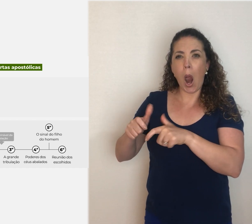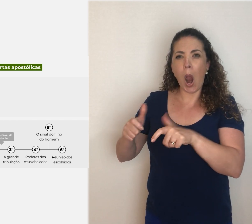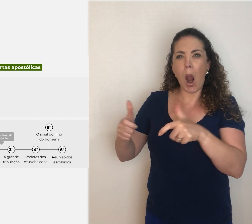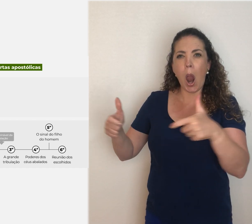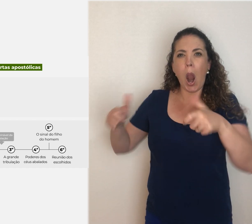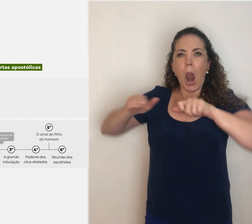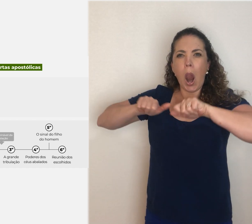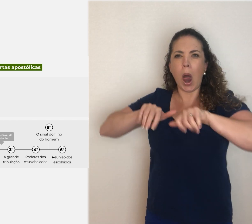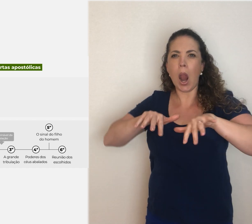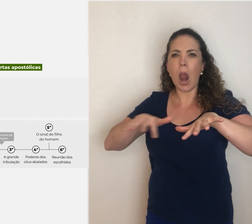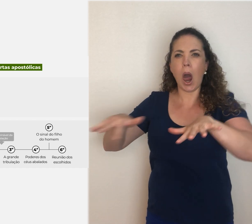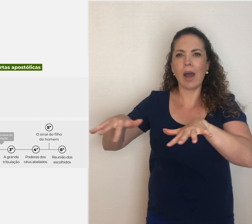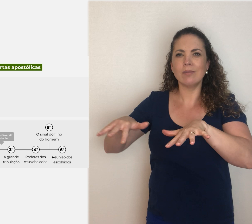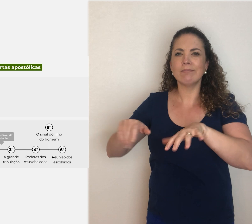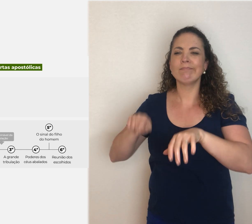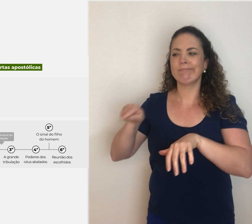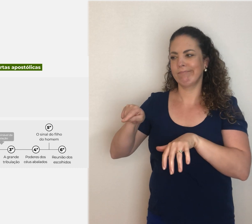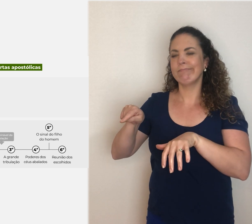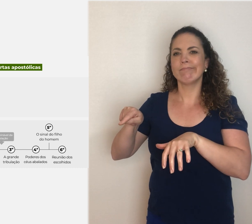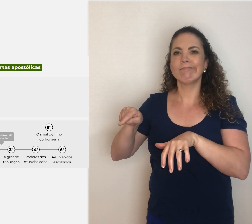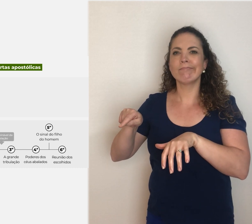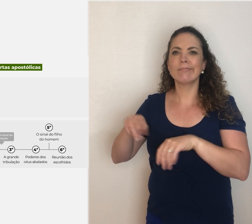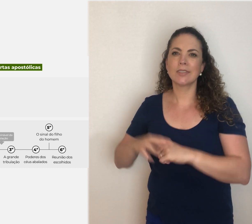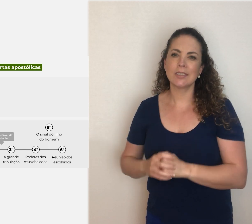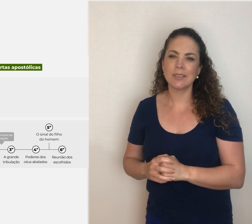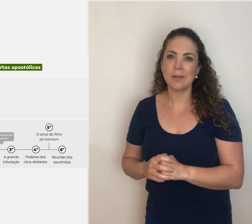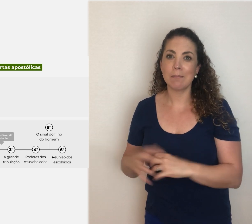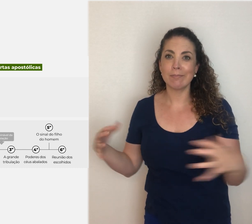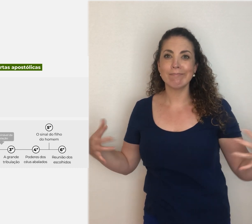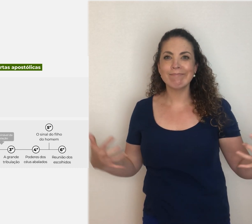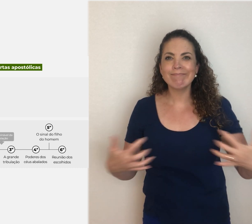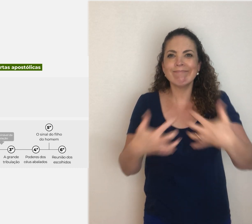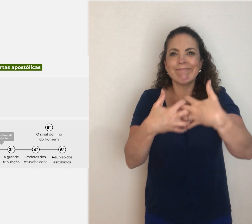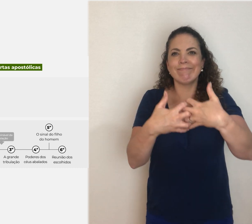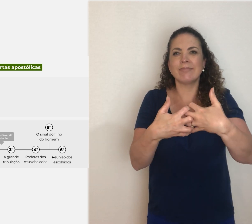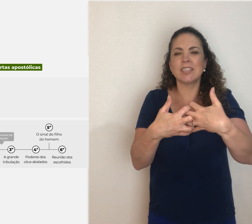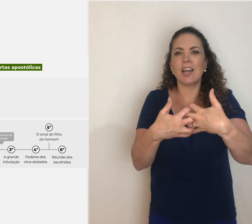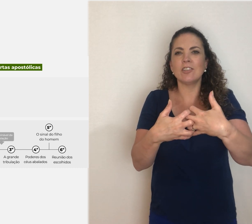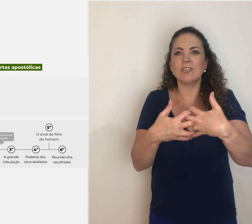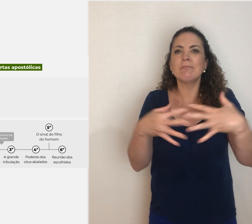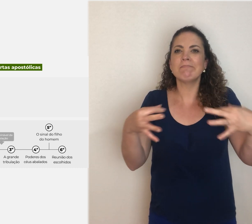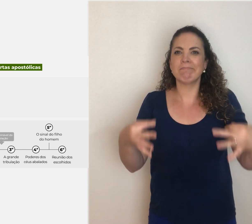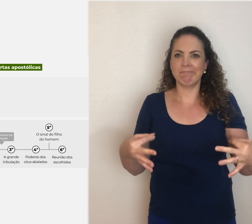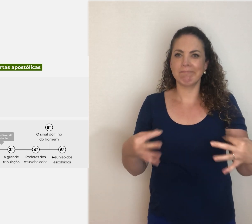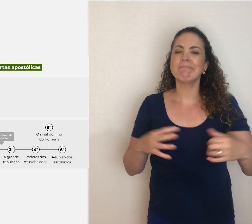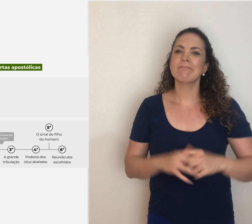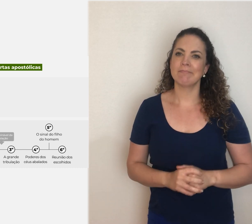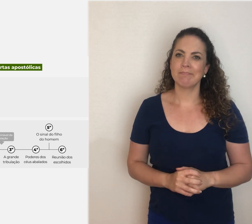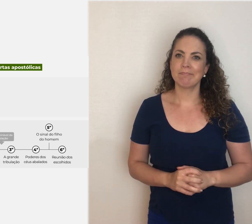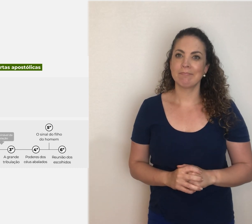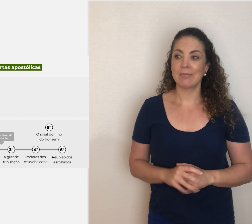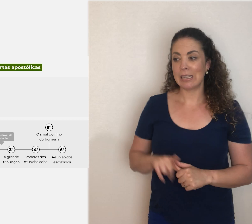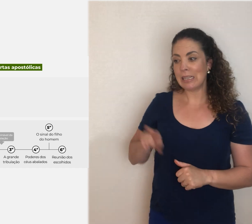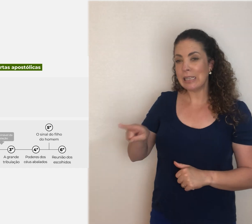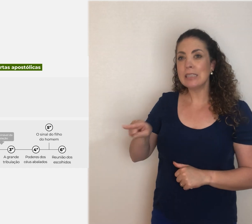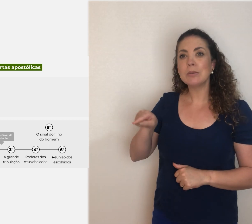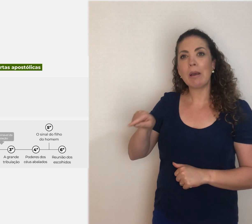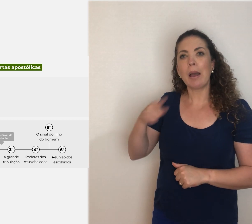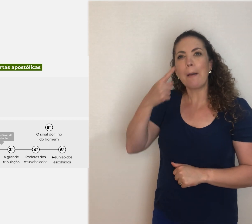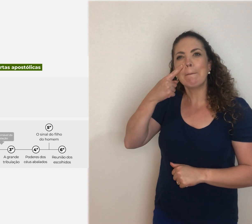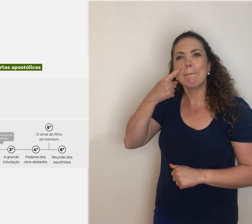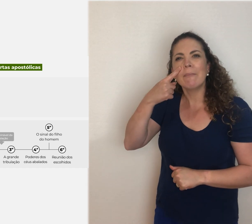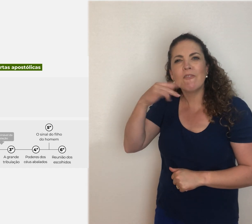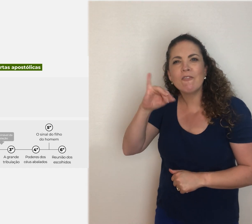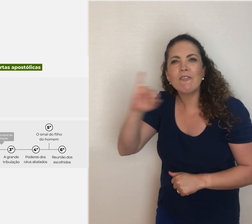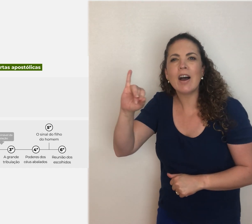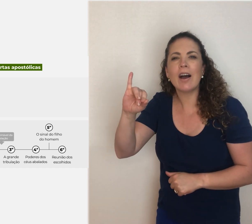antes da grande tribulação, nesses 2 momentos, a gente vê que este é um dos sinais crescentes que a